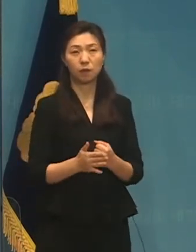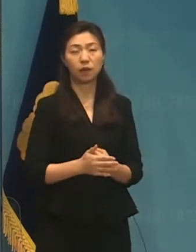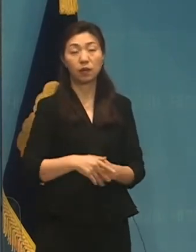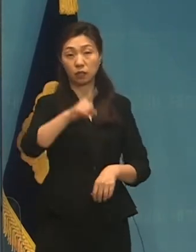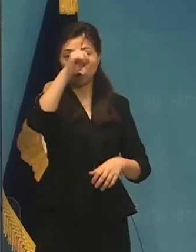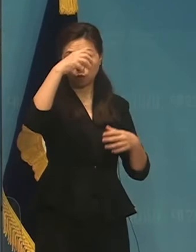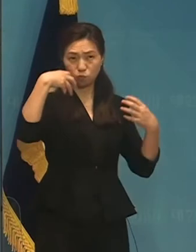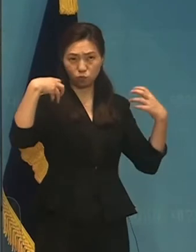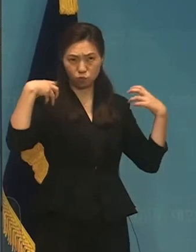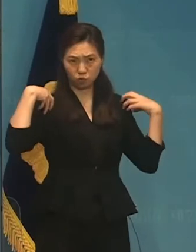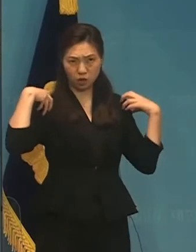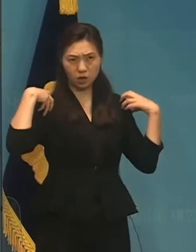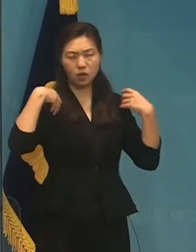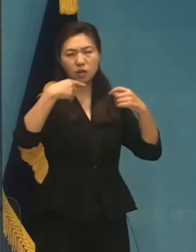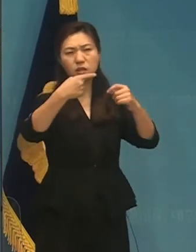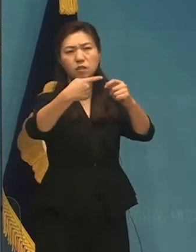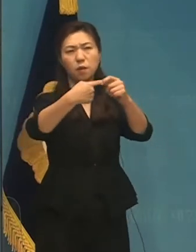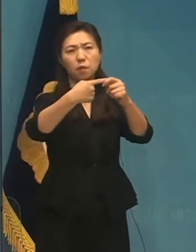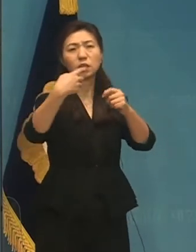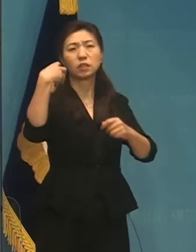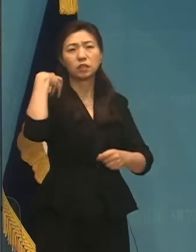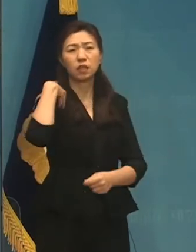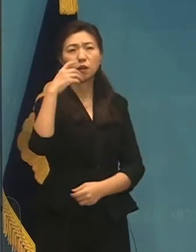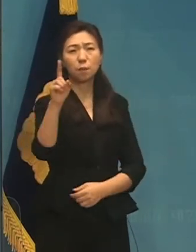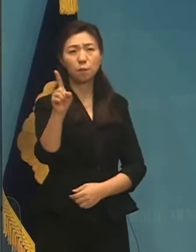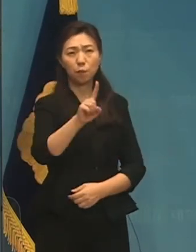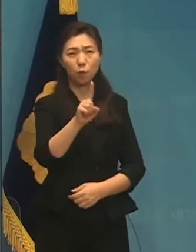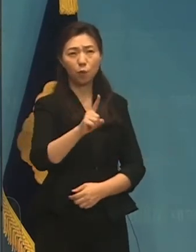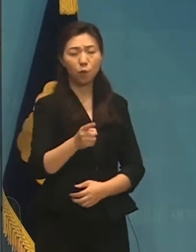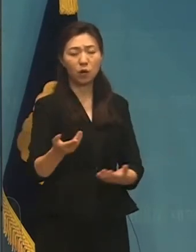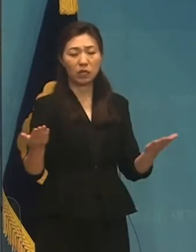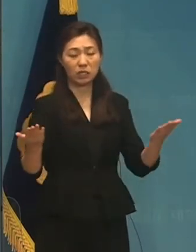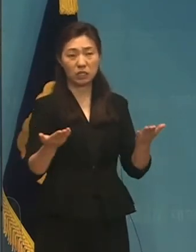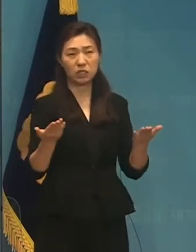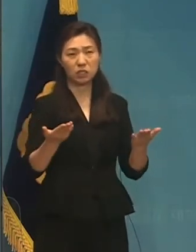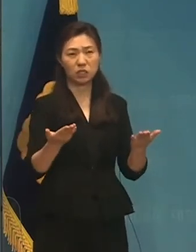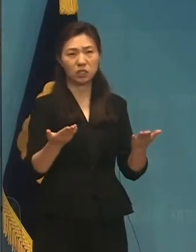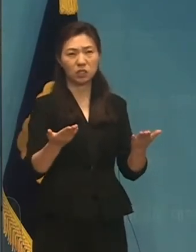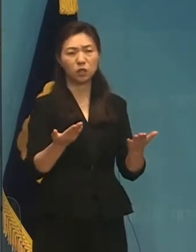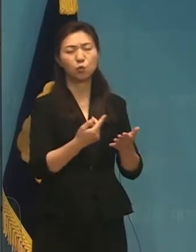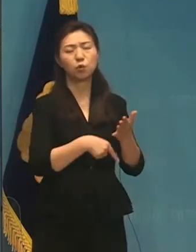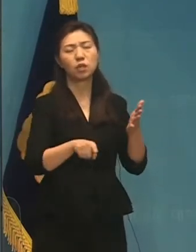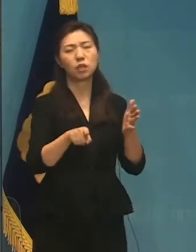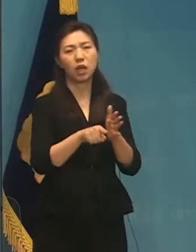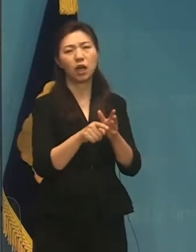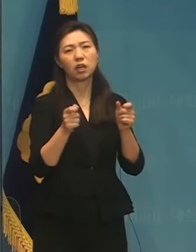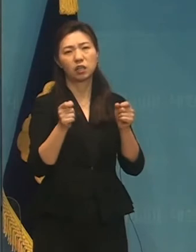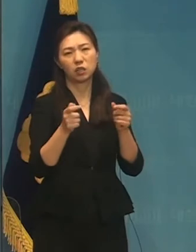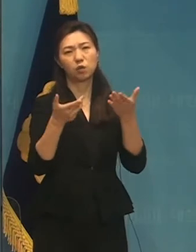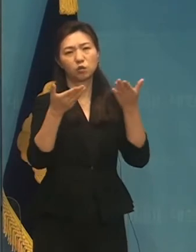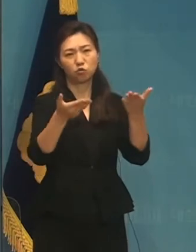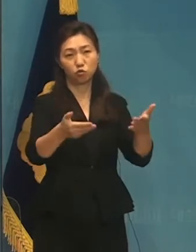국가의 첫 번째 책무는 일자리 기회를 만드는 것입니다.